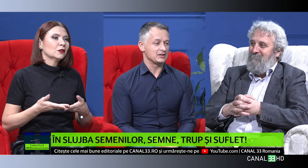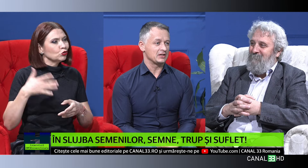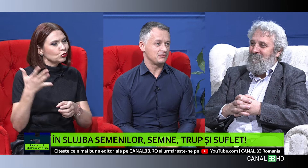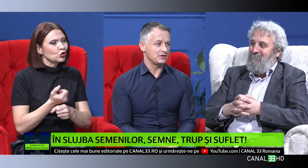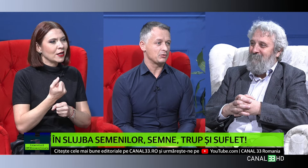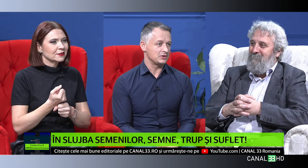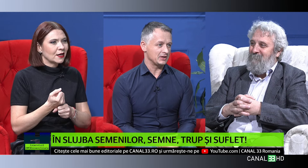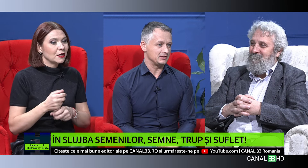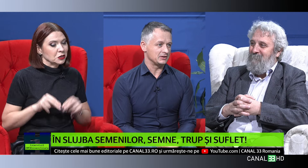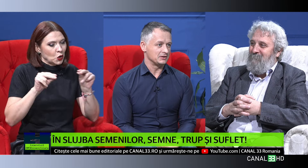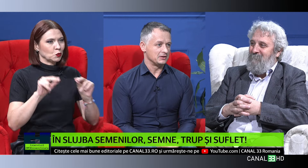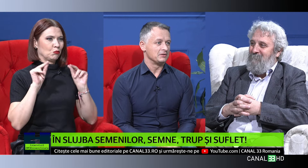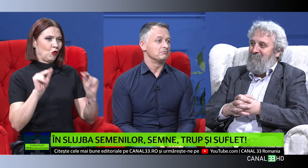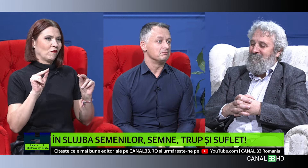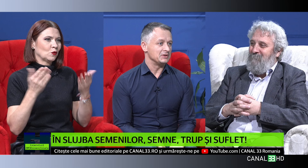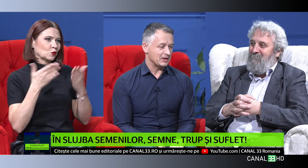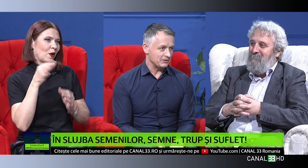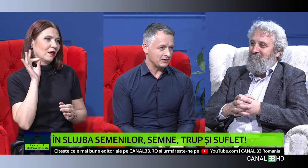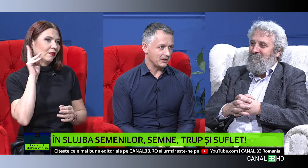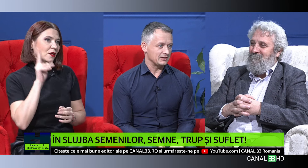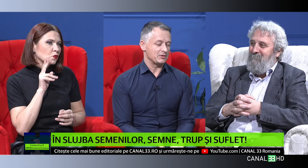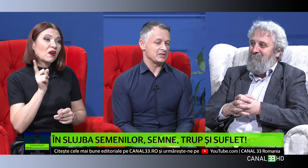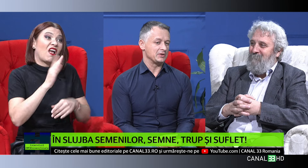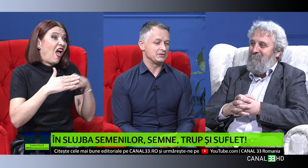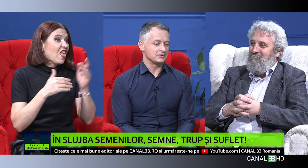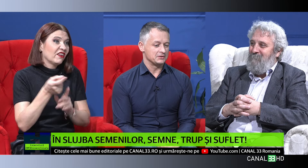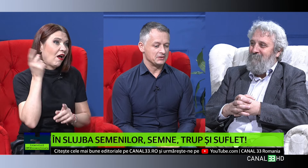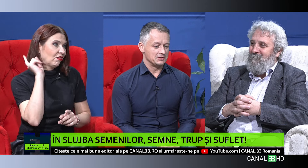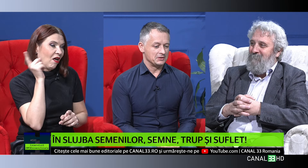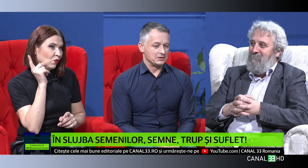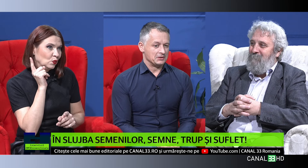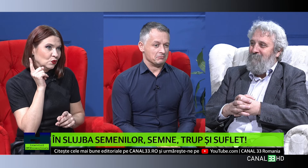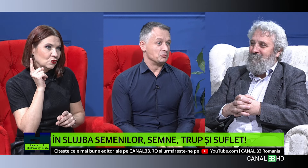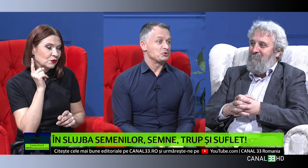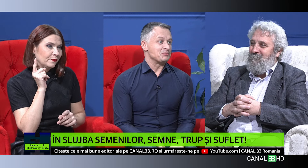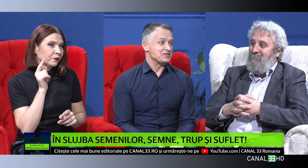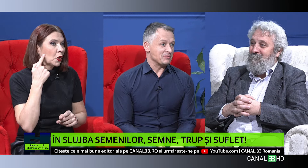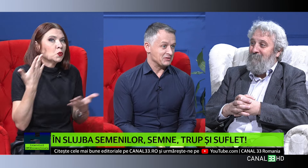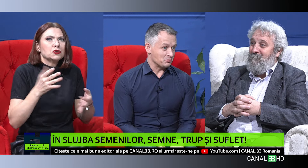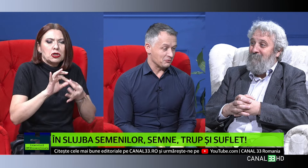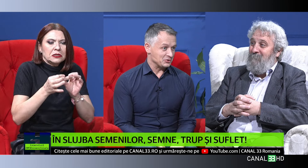oportunitate de a fi cadru didactic. Necalificat la vremea respectivă. Nu știam ce înseamnă să fiu